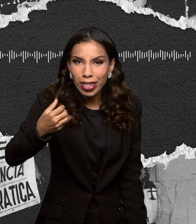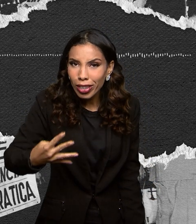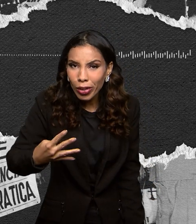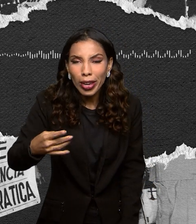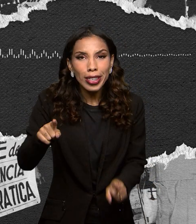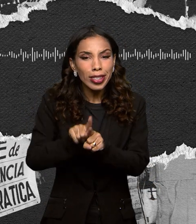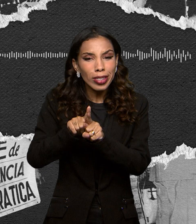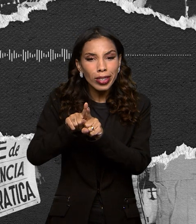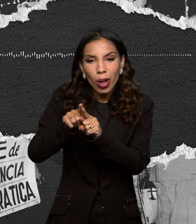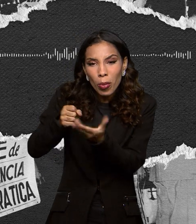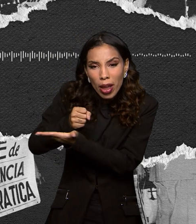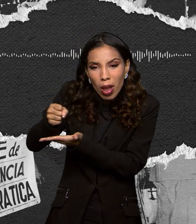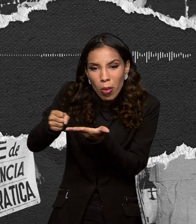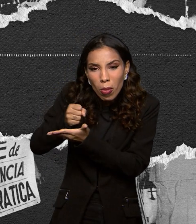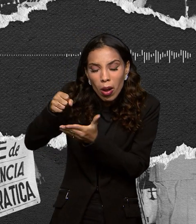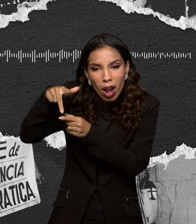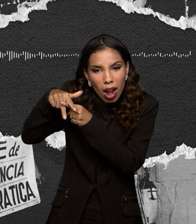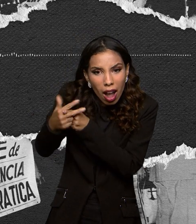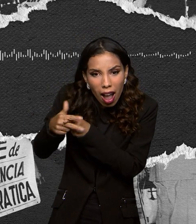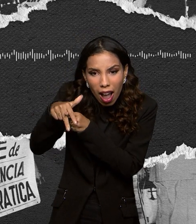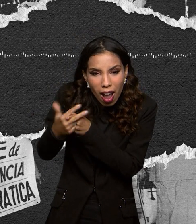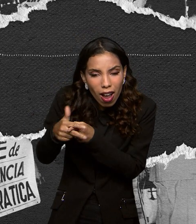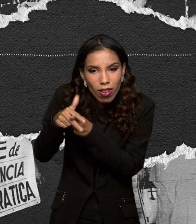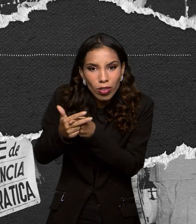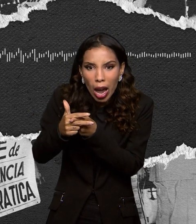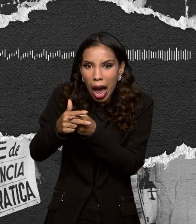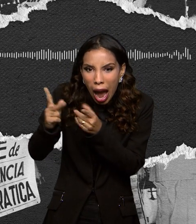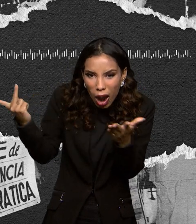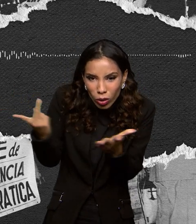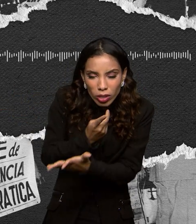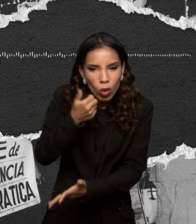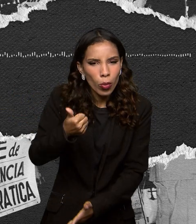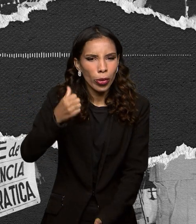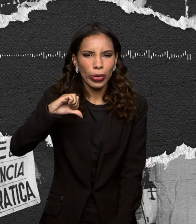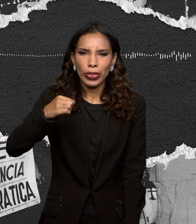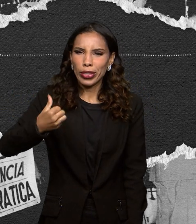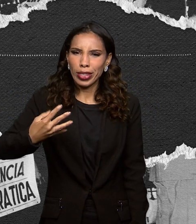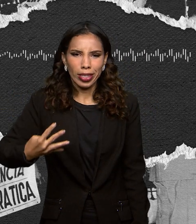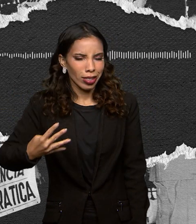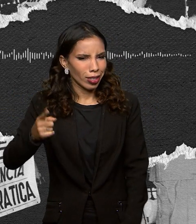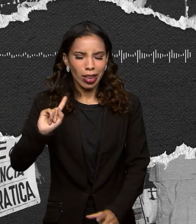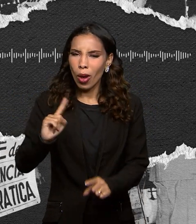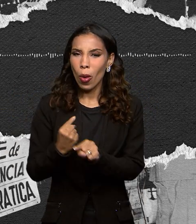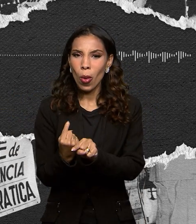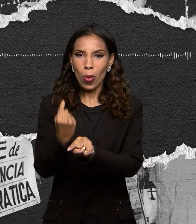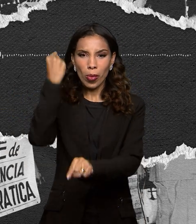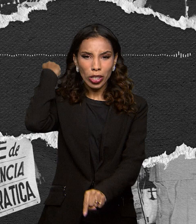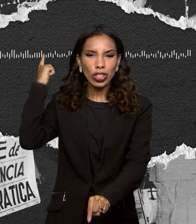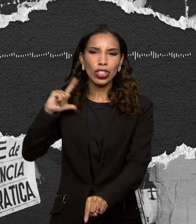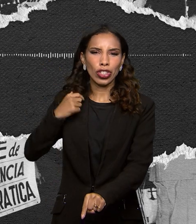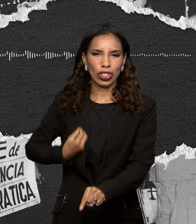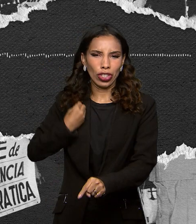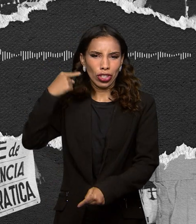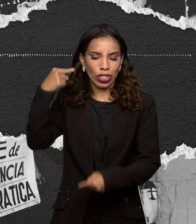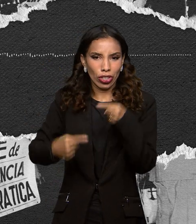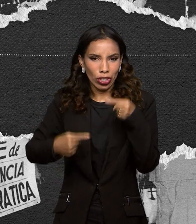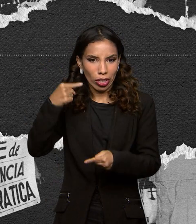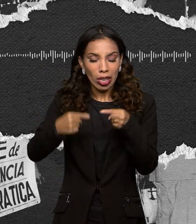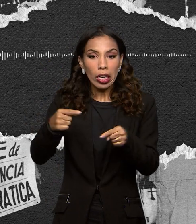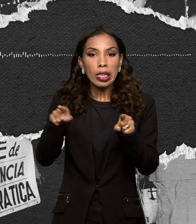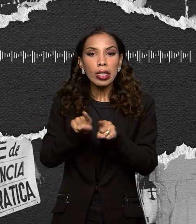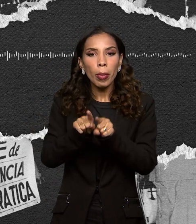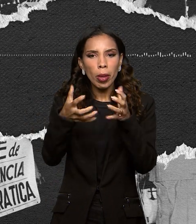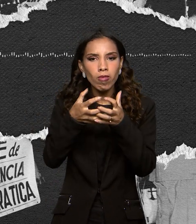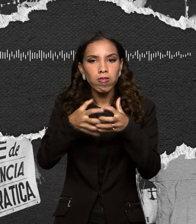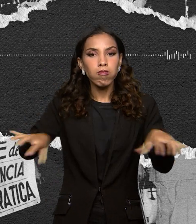reformas de base foram um projeto tirado da cartola naquele ano. Existia um país em disputa e o cenário estava bem radicalizado.